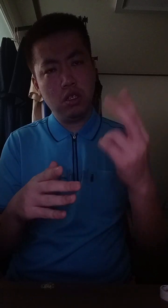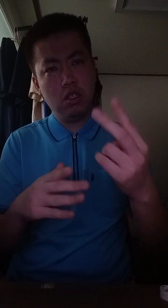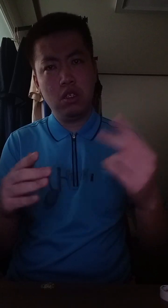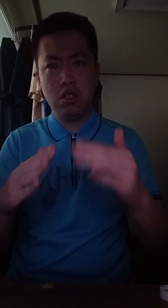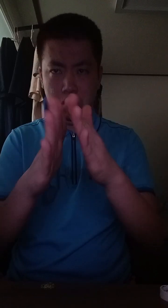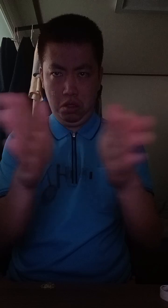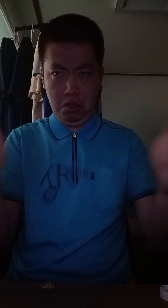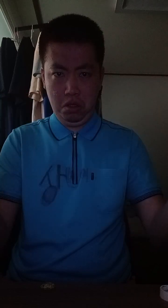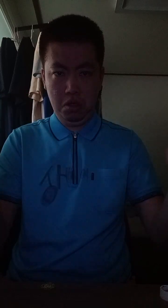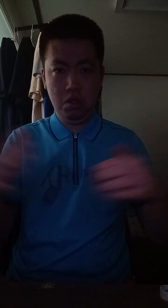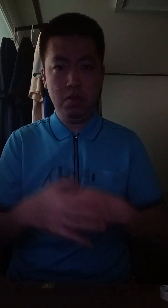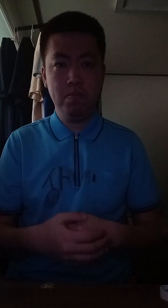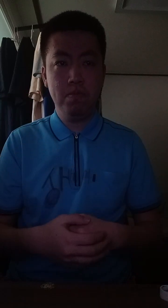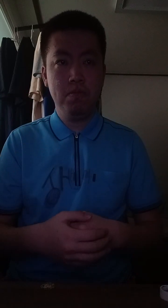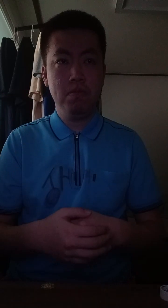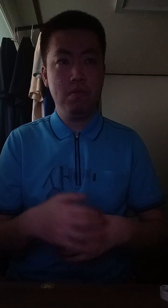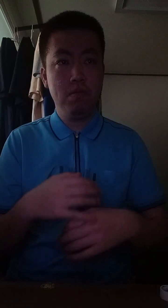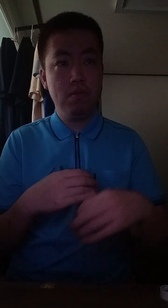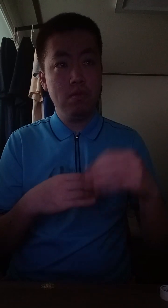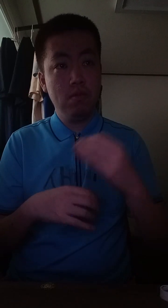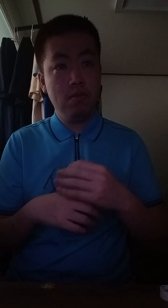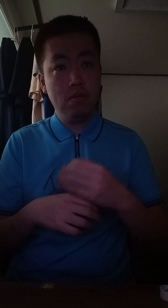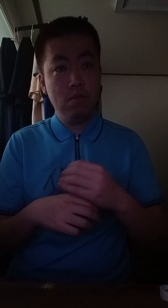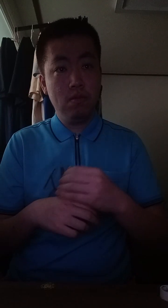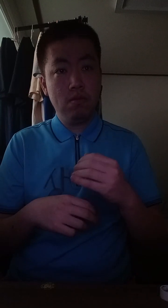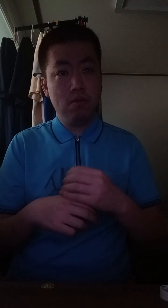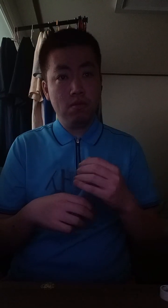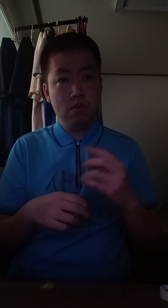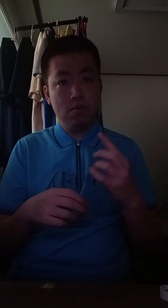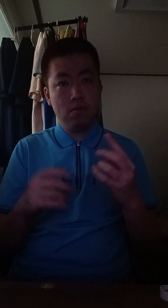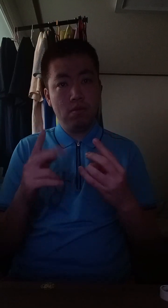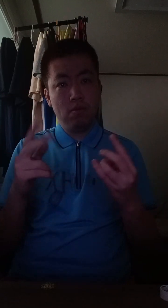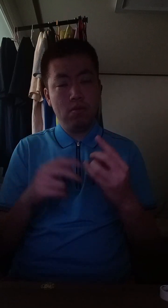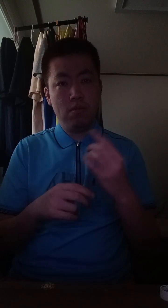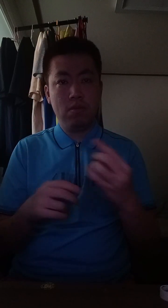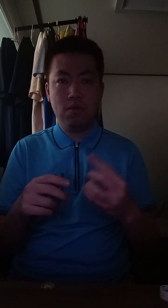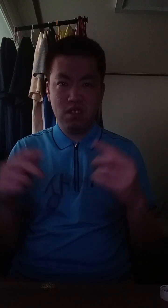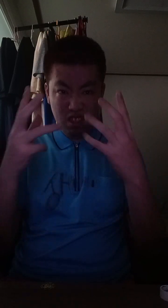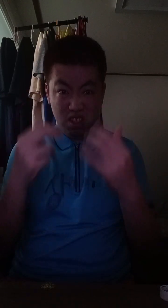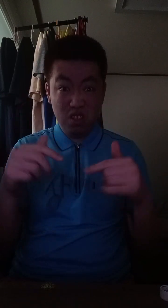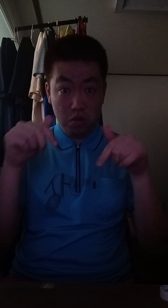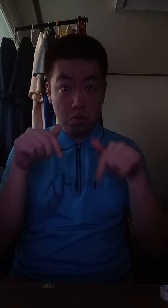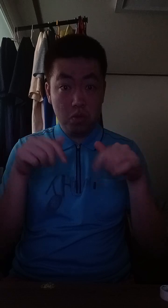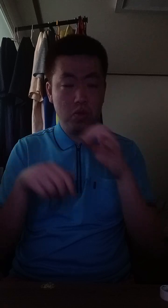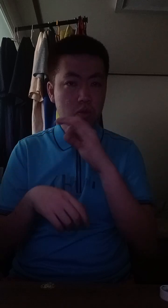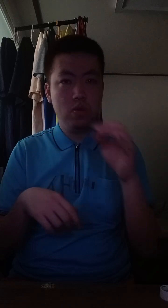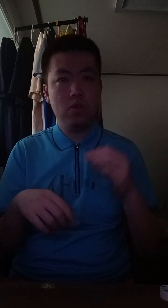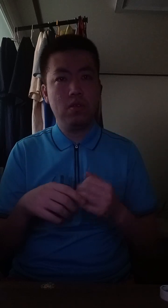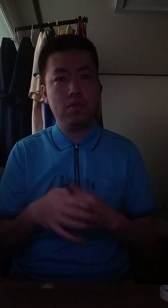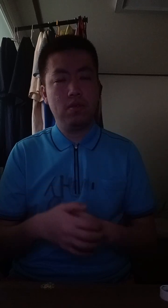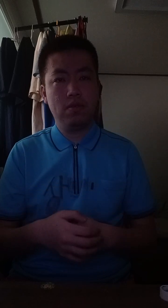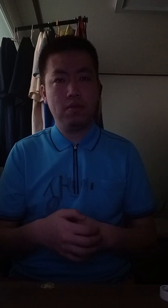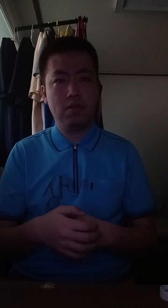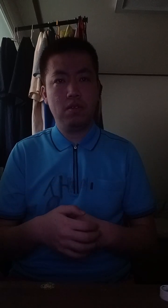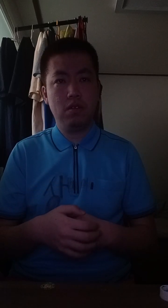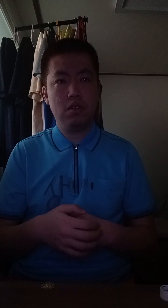넓습니다. 사고가 난 곳의 간격은 18cm로 어린아이가 충분히 빠질 수 있는 공간이었습니다.